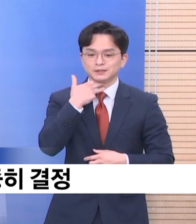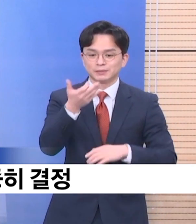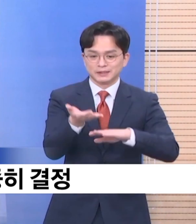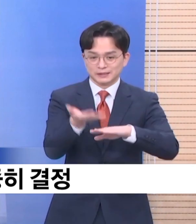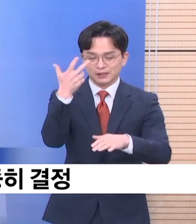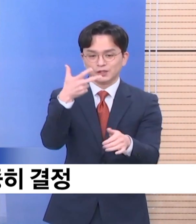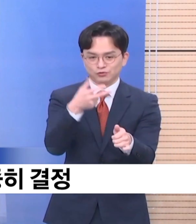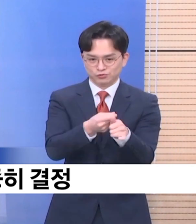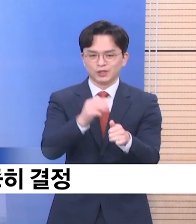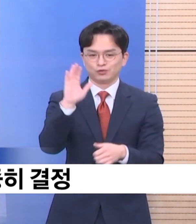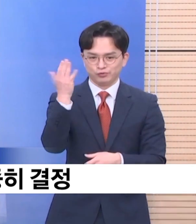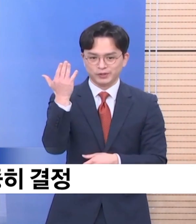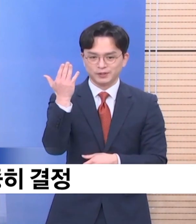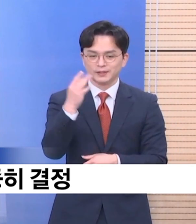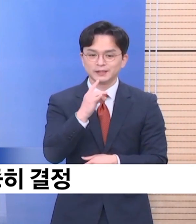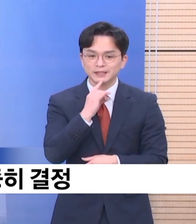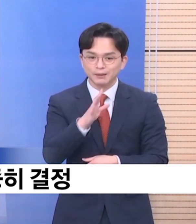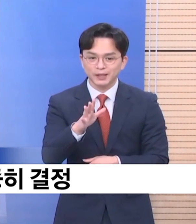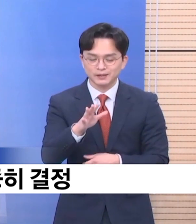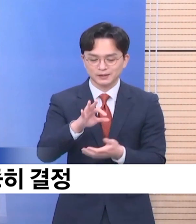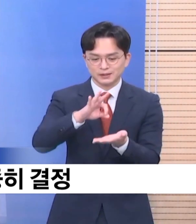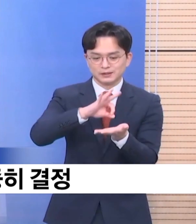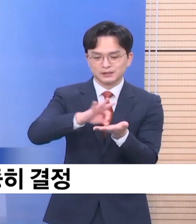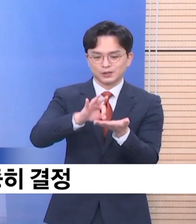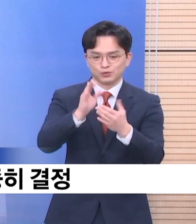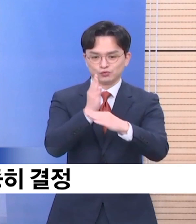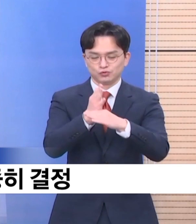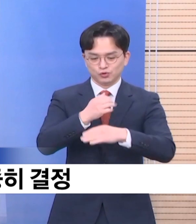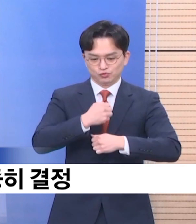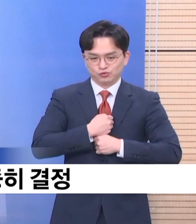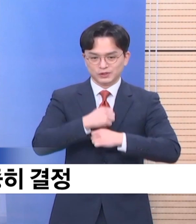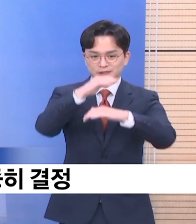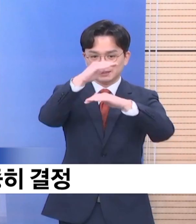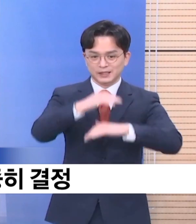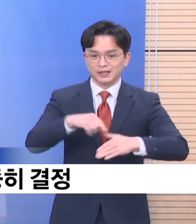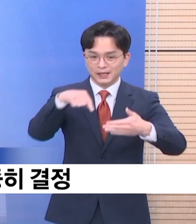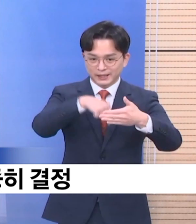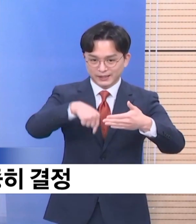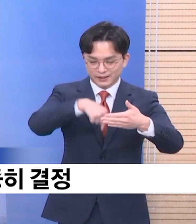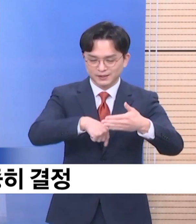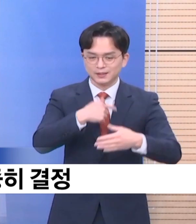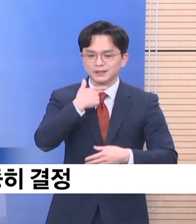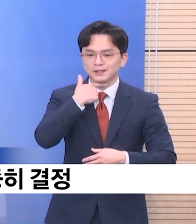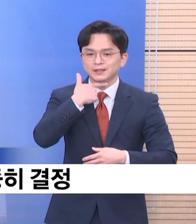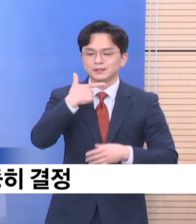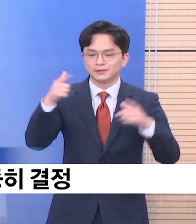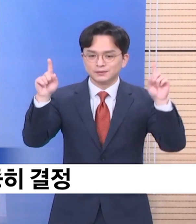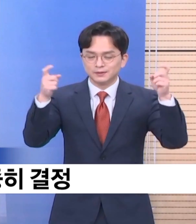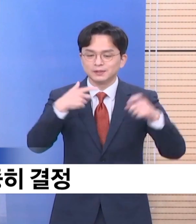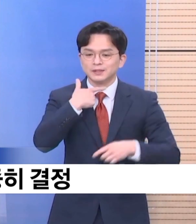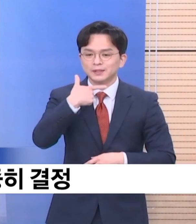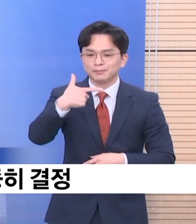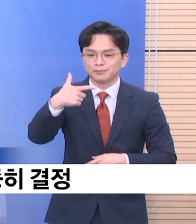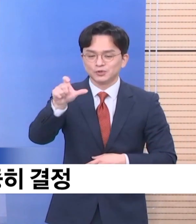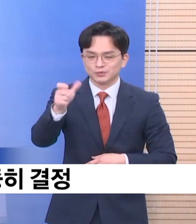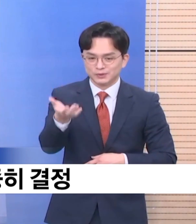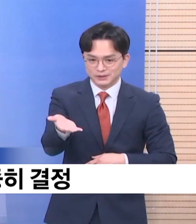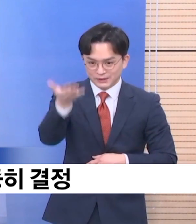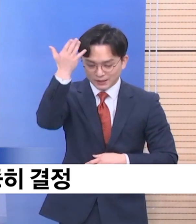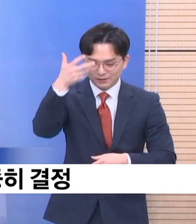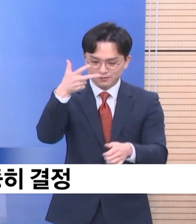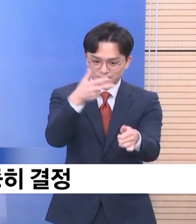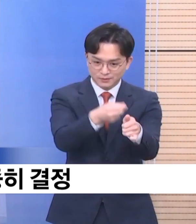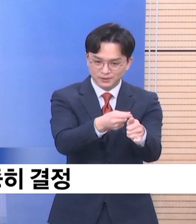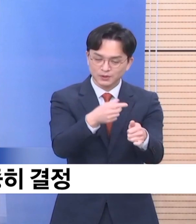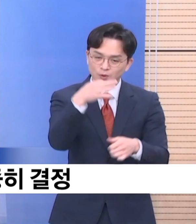하되 사용상의 주의사항으로서 만 65세 이상의 백신 접종 여부는 현재 효과에